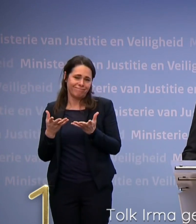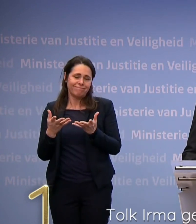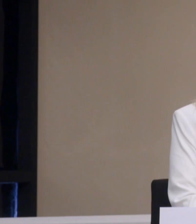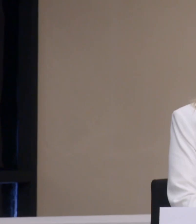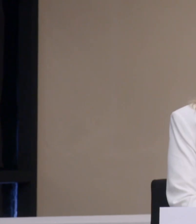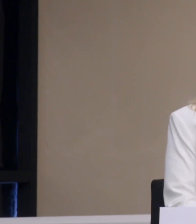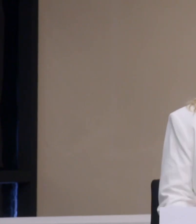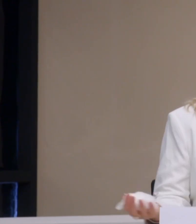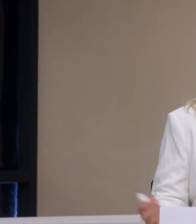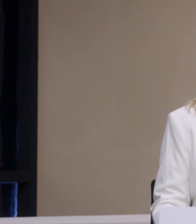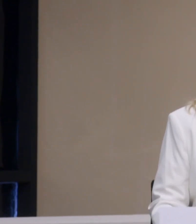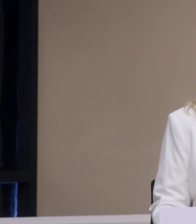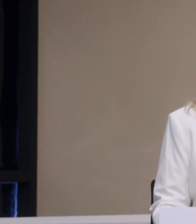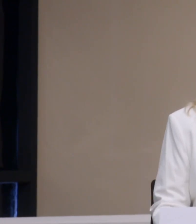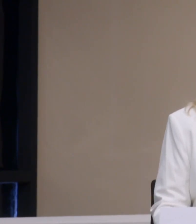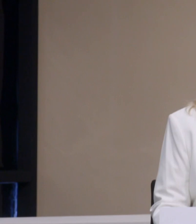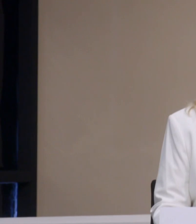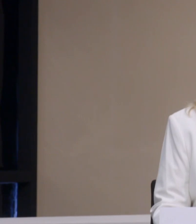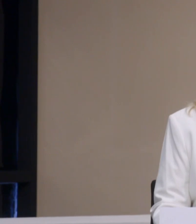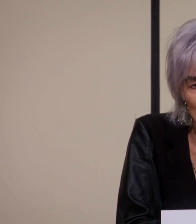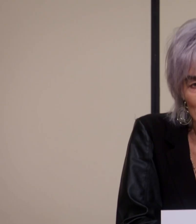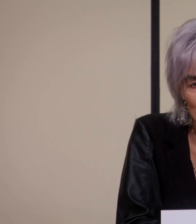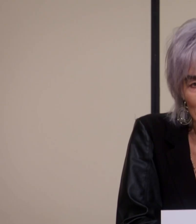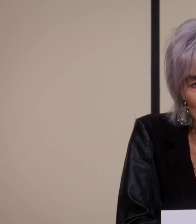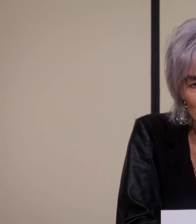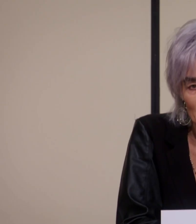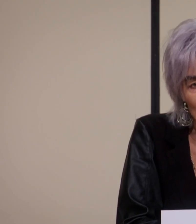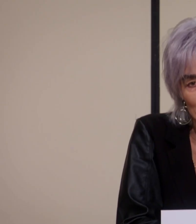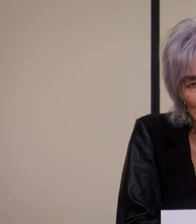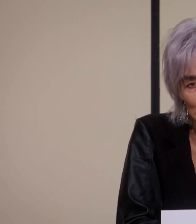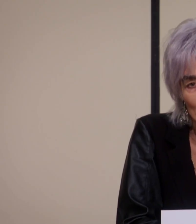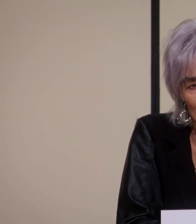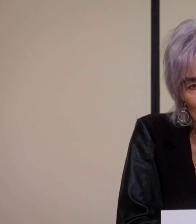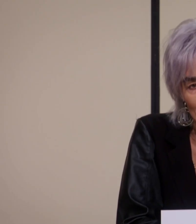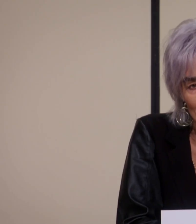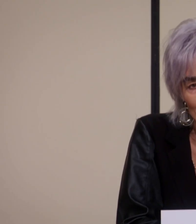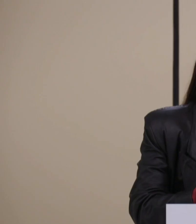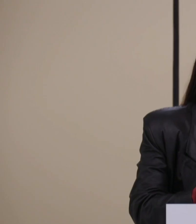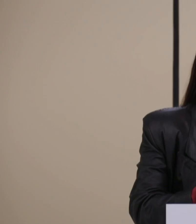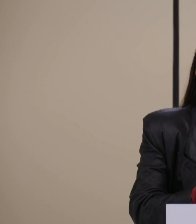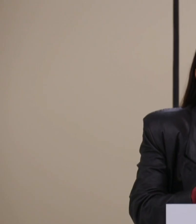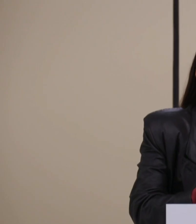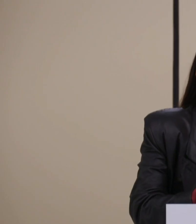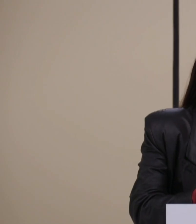supermarkten. Ja, maar dit verbaast mij. Was dit het, jongens? Ook daar kunnen wij helaas geen uitsluitsel over geven.